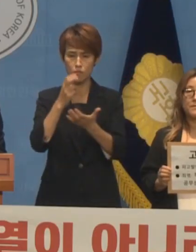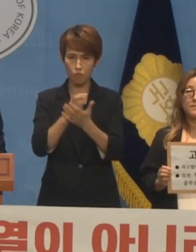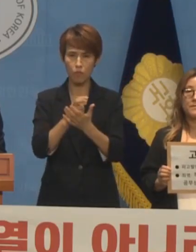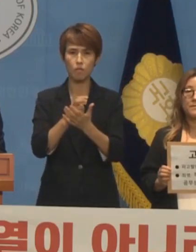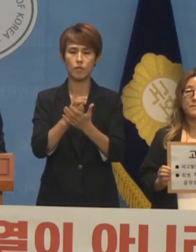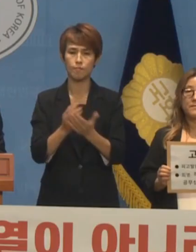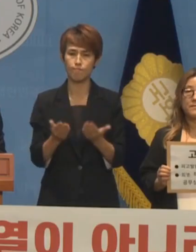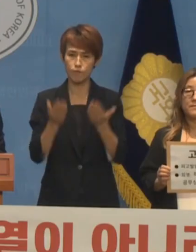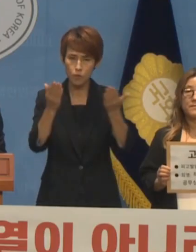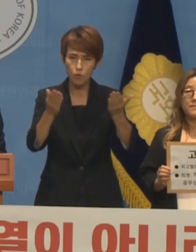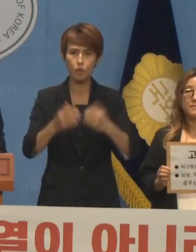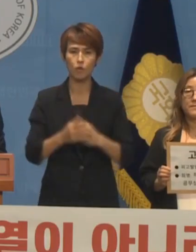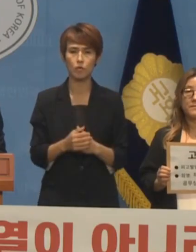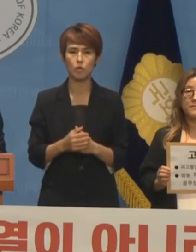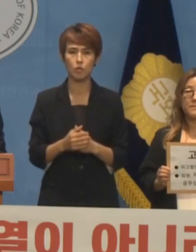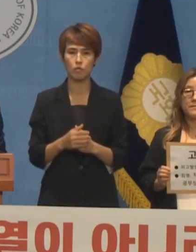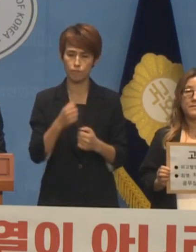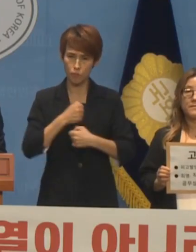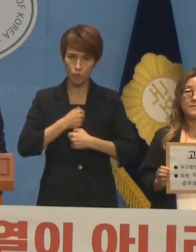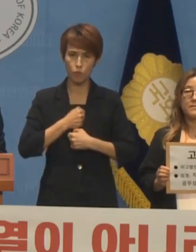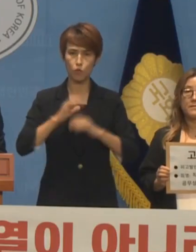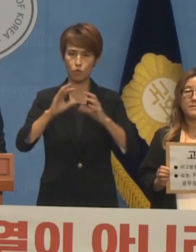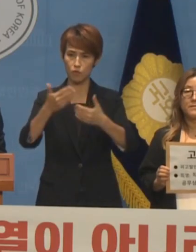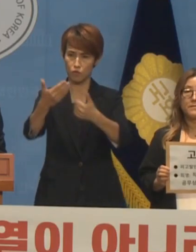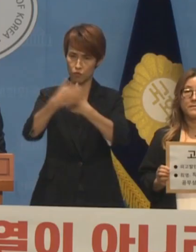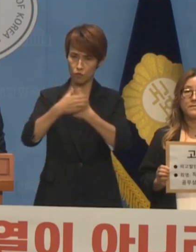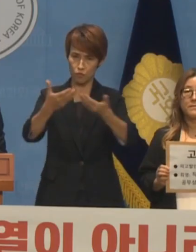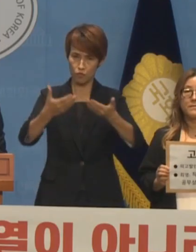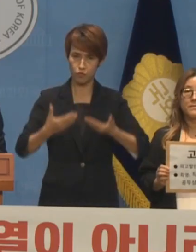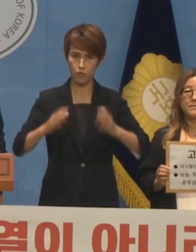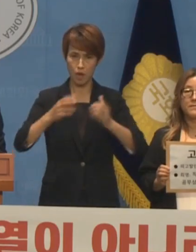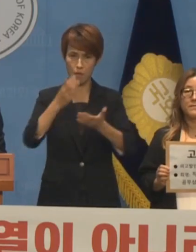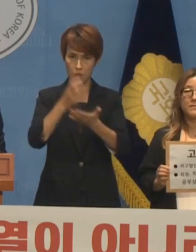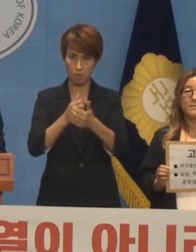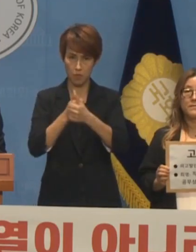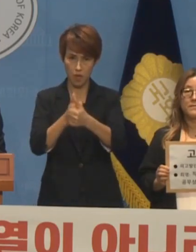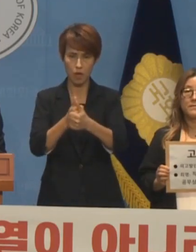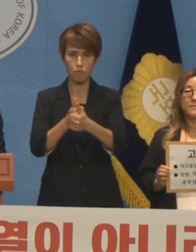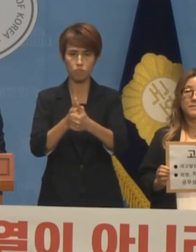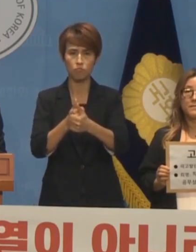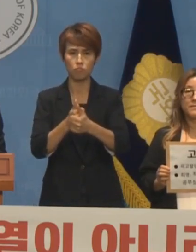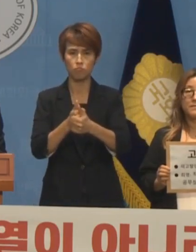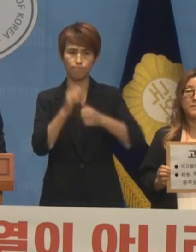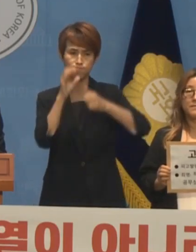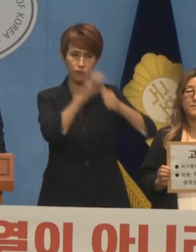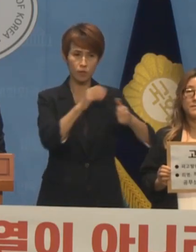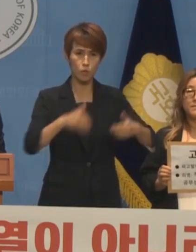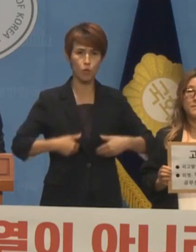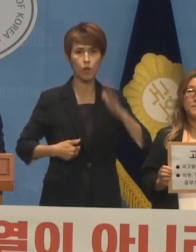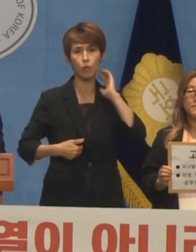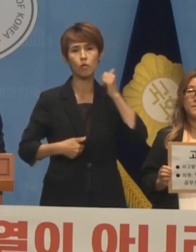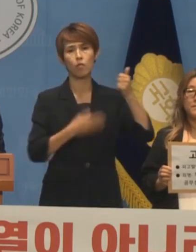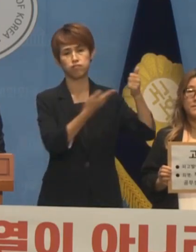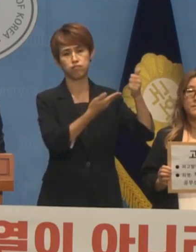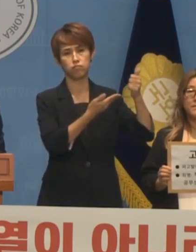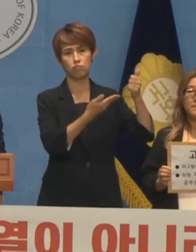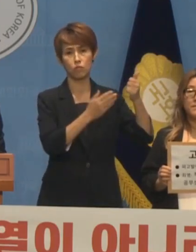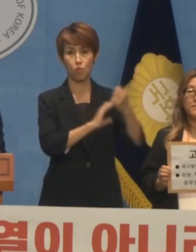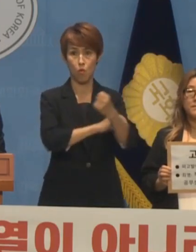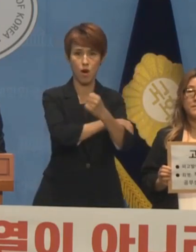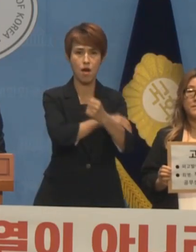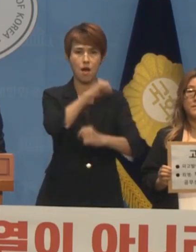자세로 국민이 부여하여 헌법과 법령에 의해 민주적 통제를 받아야 하는 대통령의